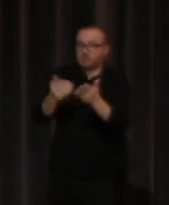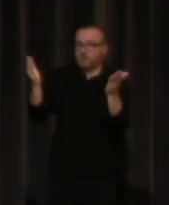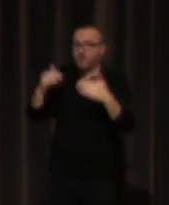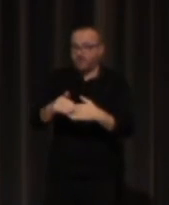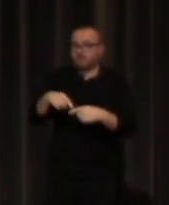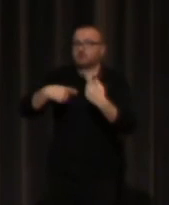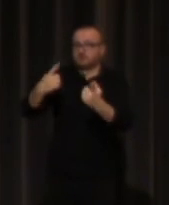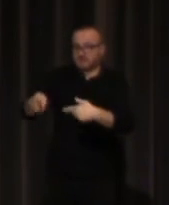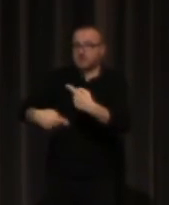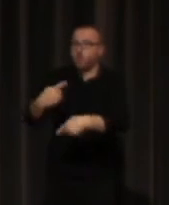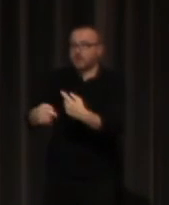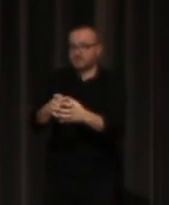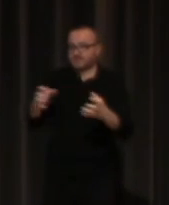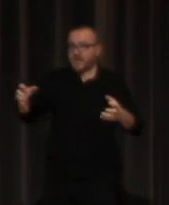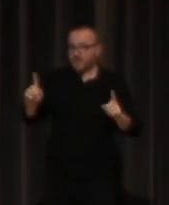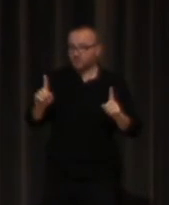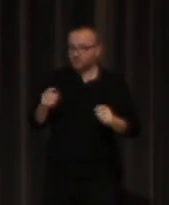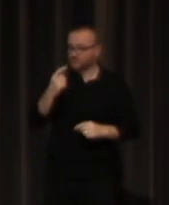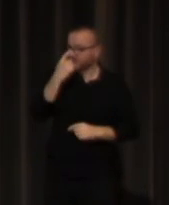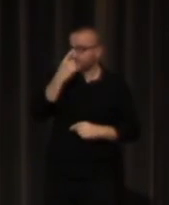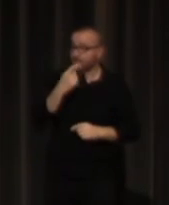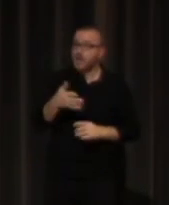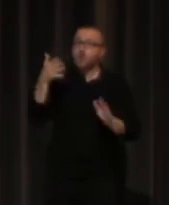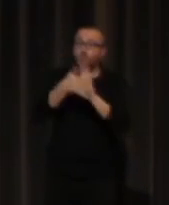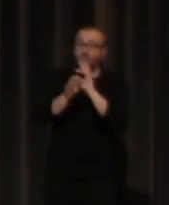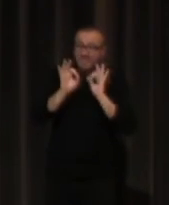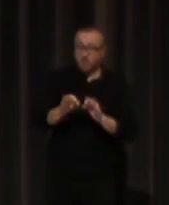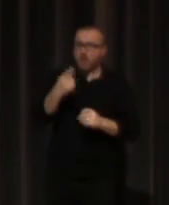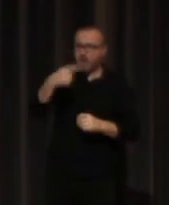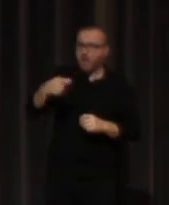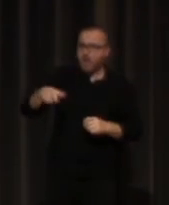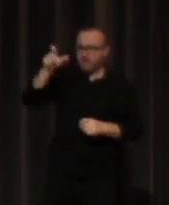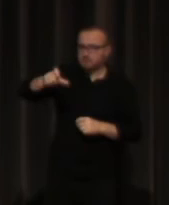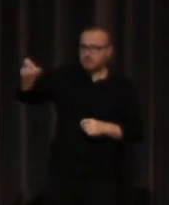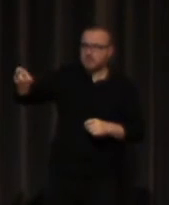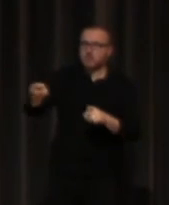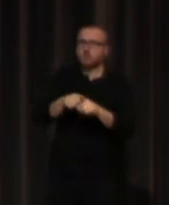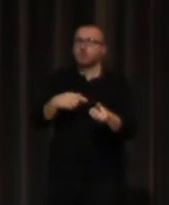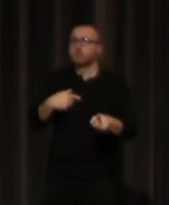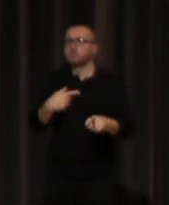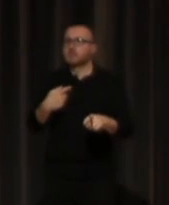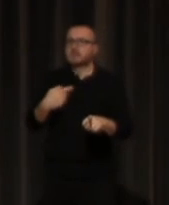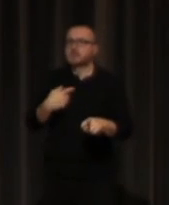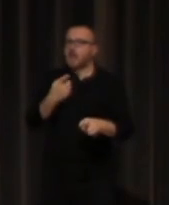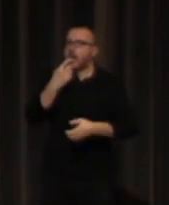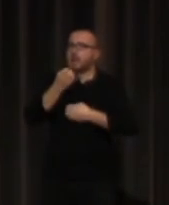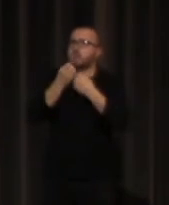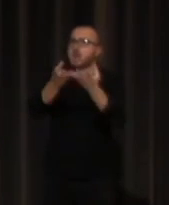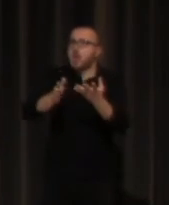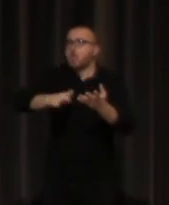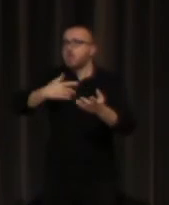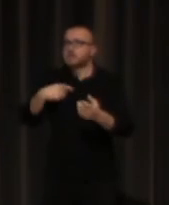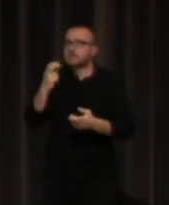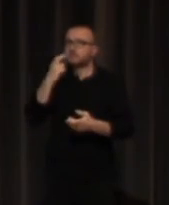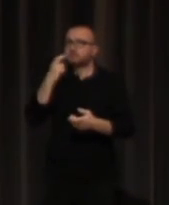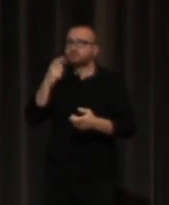conseqüències. Per això hi ha molts que intenten quedar-se com amb un nino de pedra i fer un soliloqui